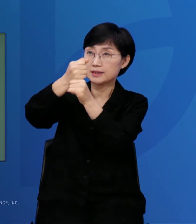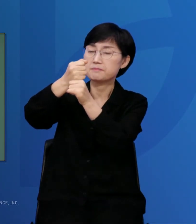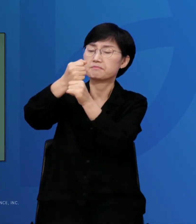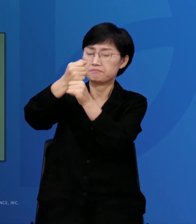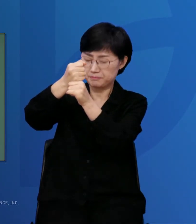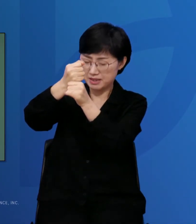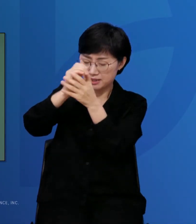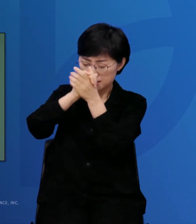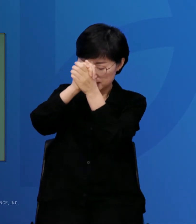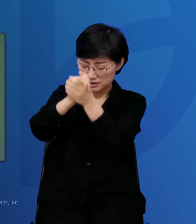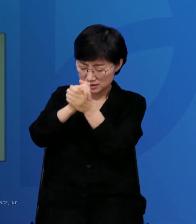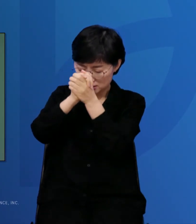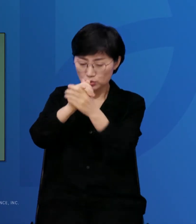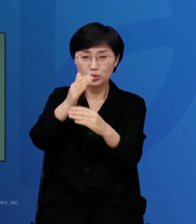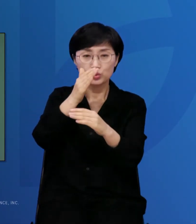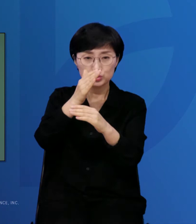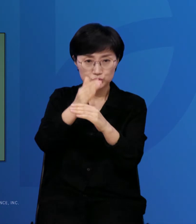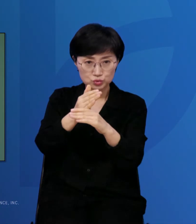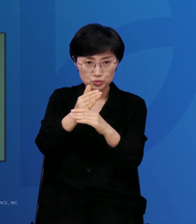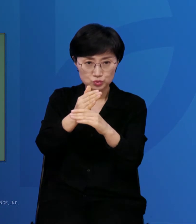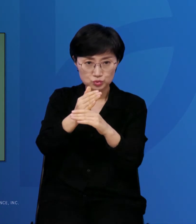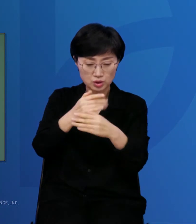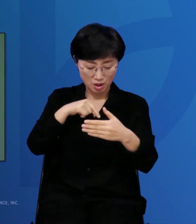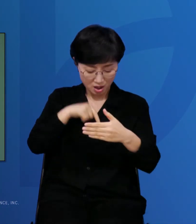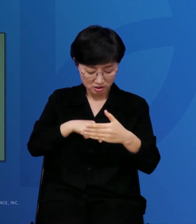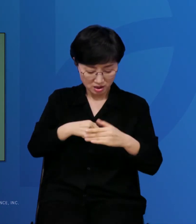능력 일어납니다.